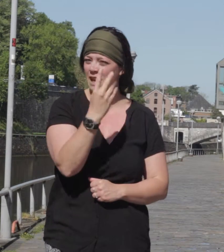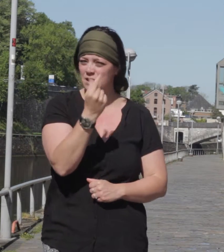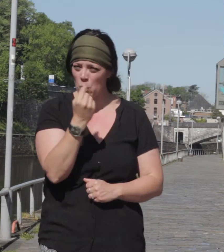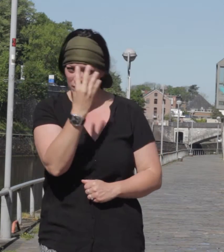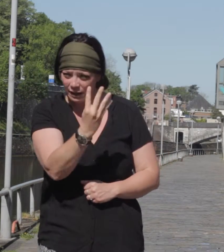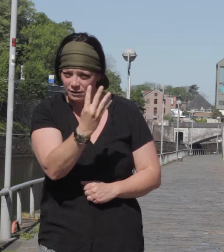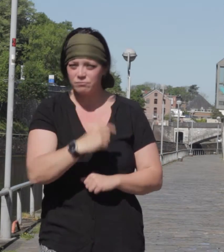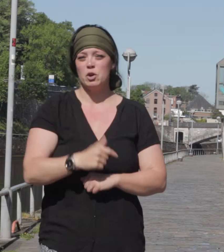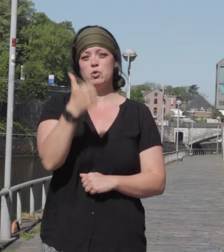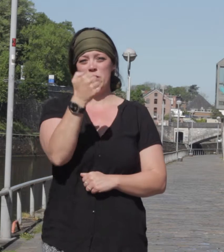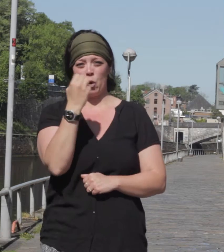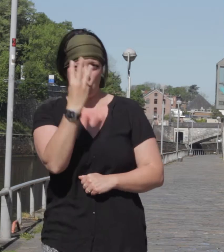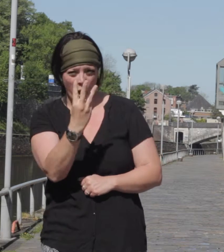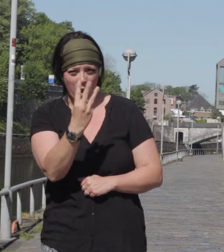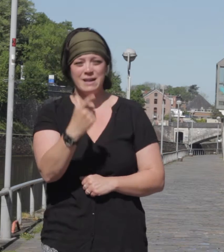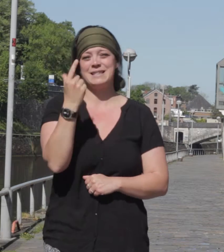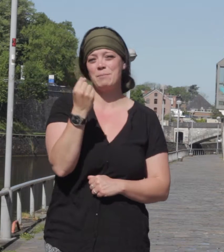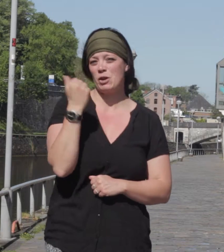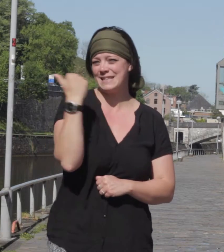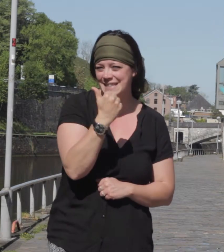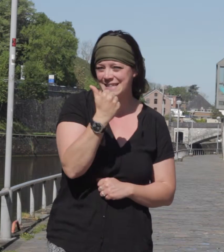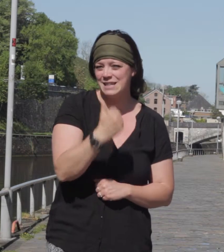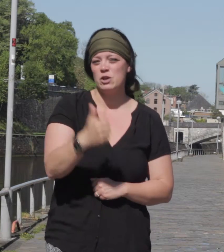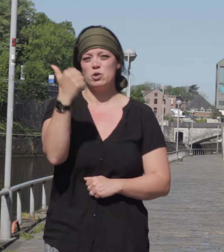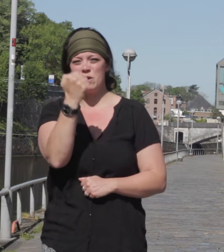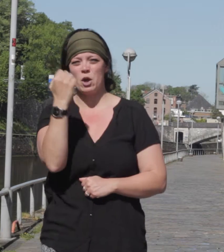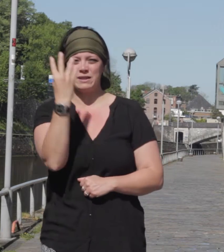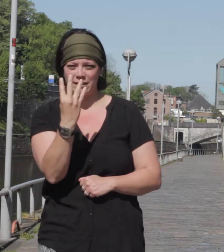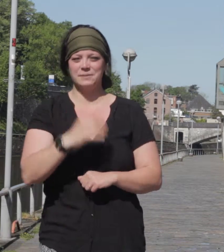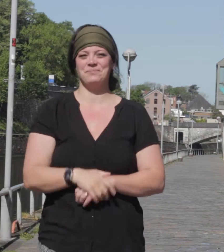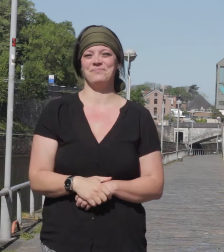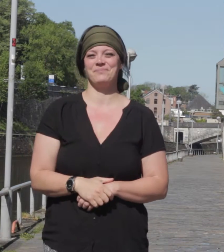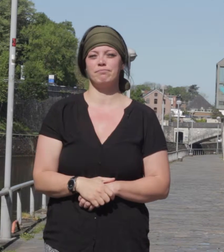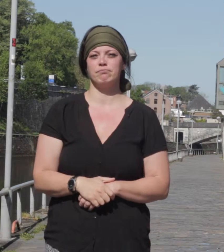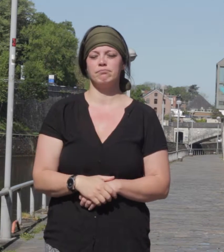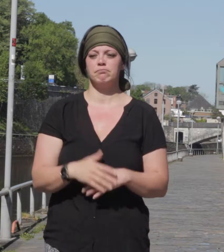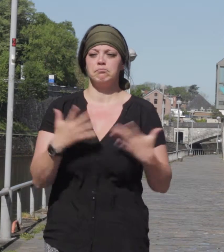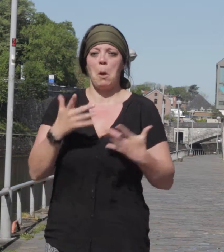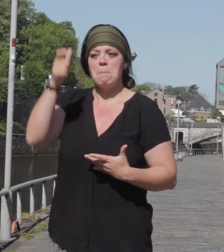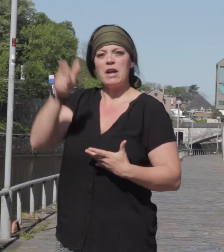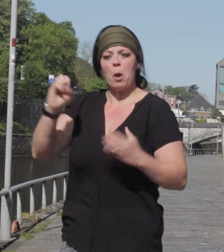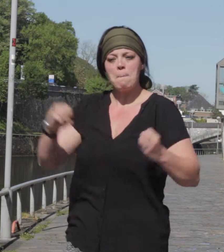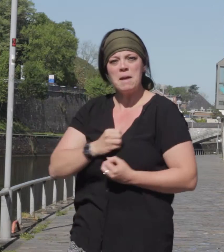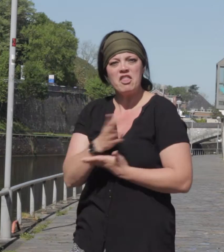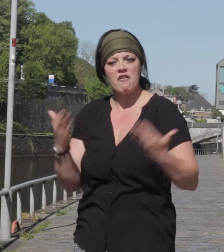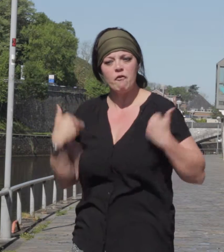0474 63 76 64 afin qu'un bénévole vous accueille à la gare et vous